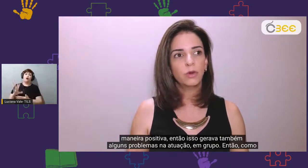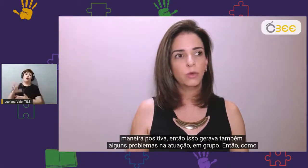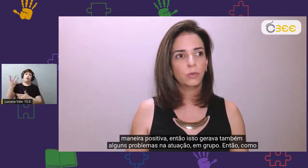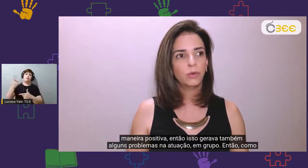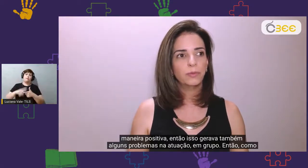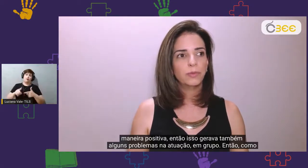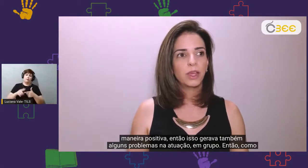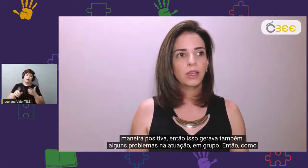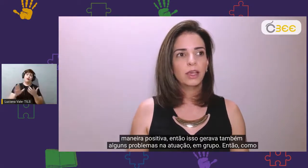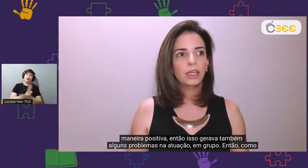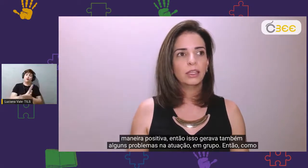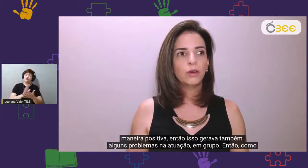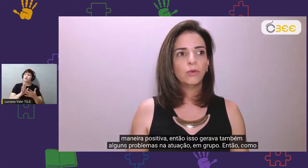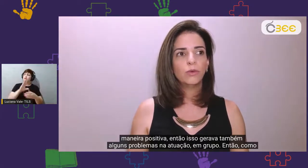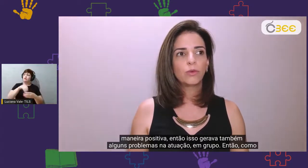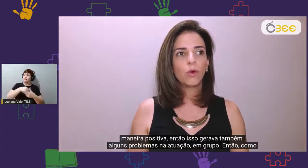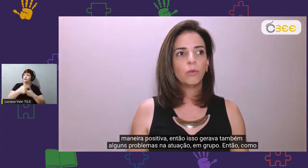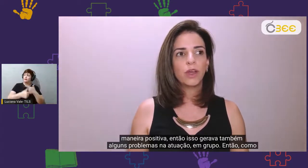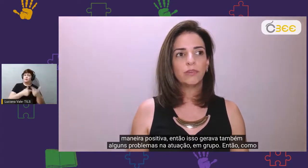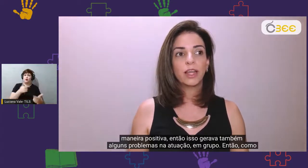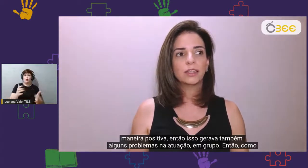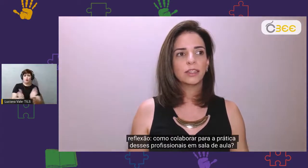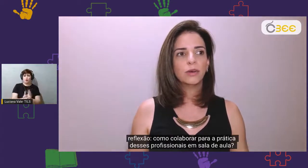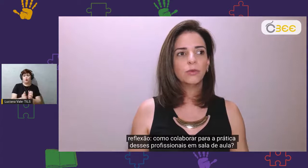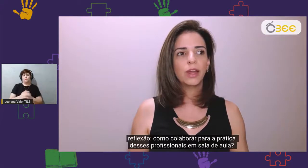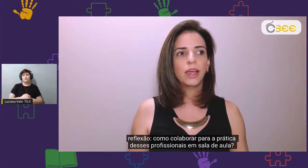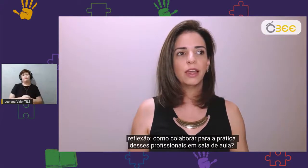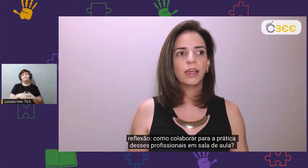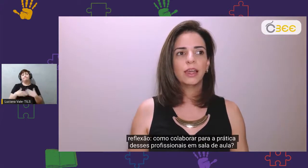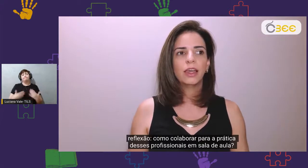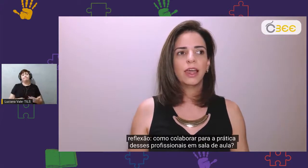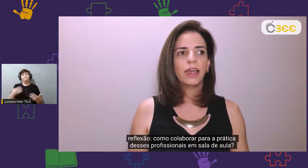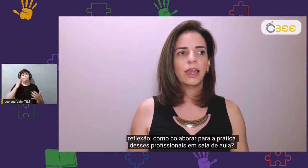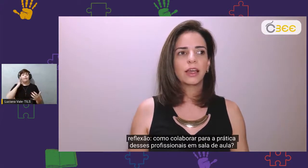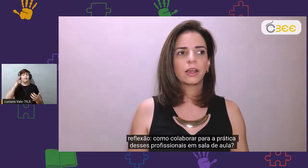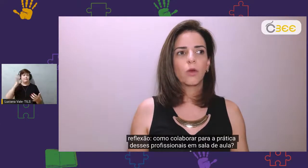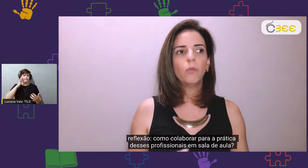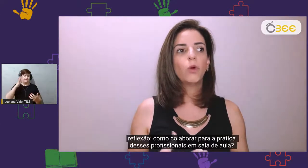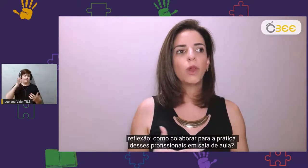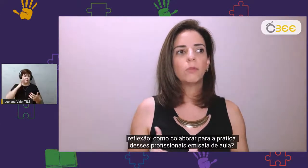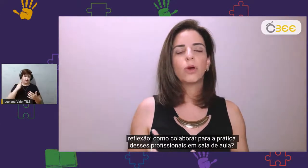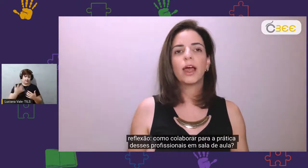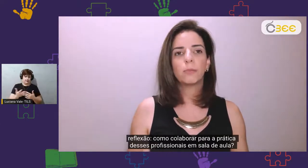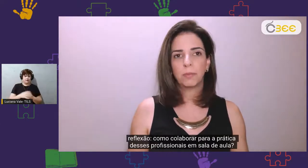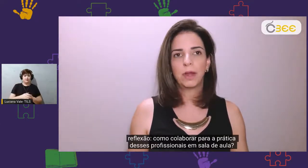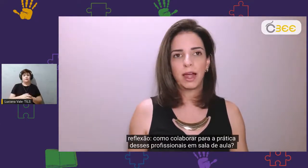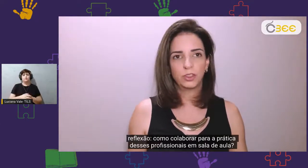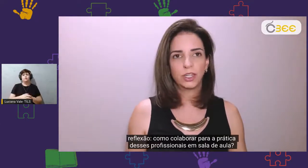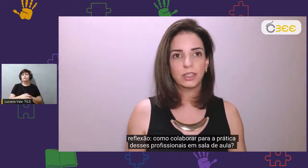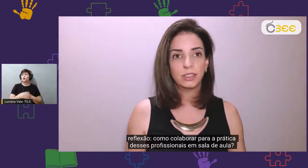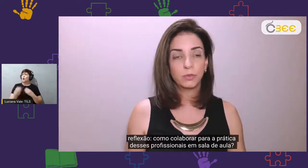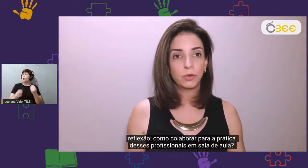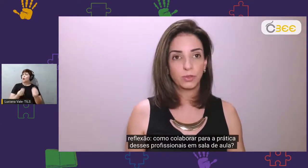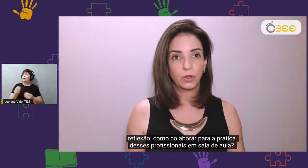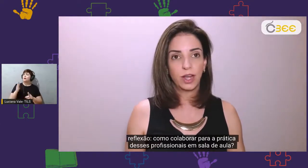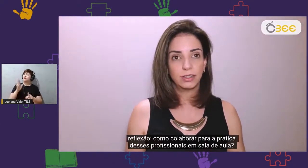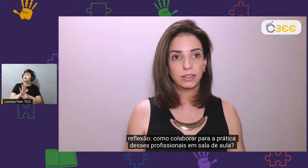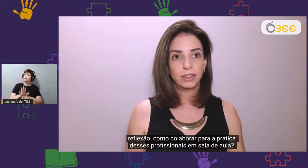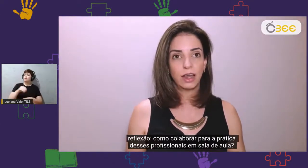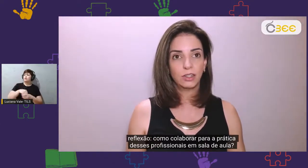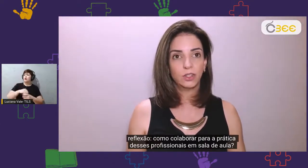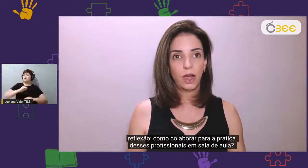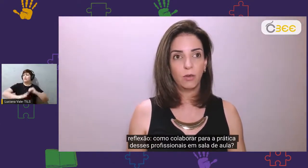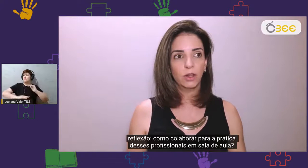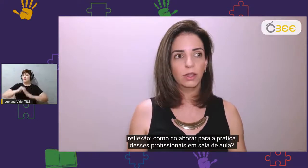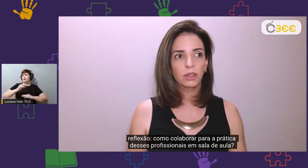atuação em grupo. Então, como reflexão, né, como colaborar para a prática desses profissionais